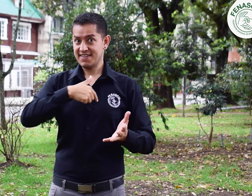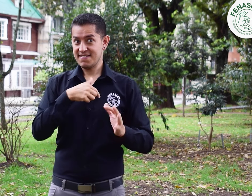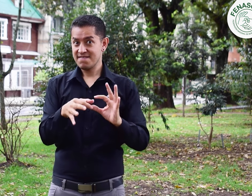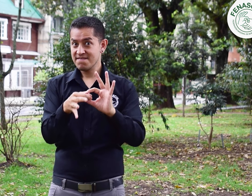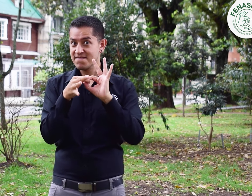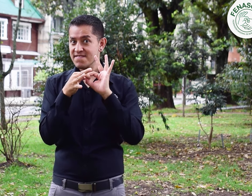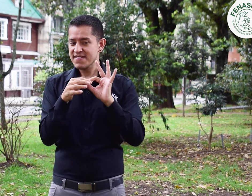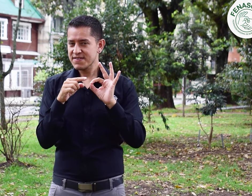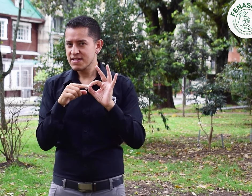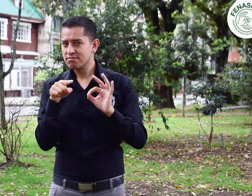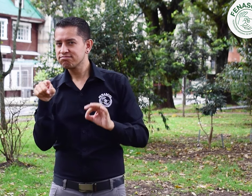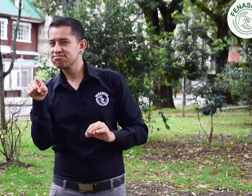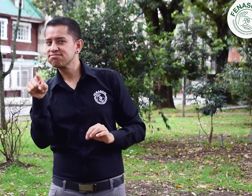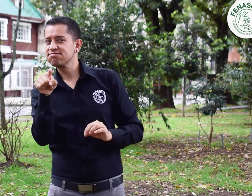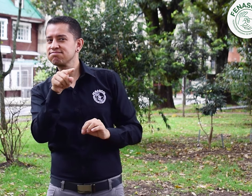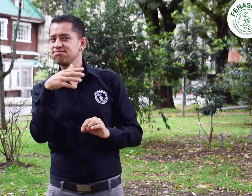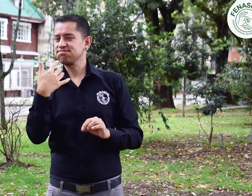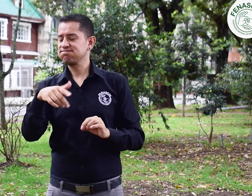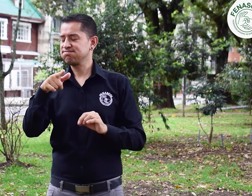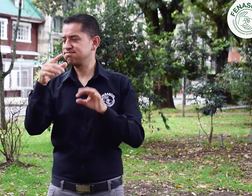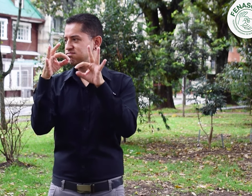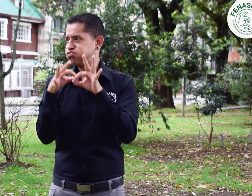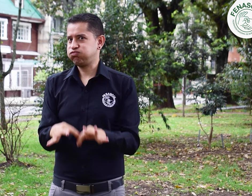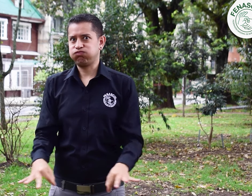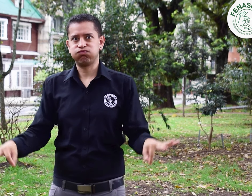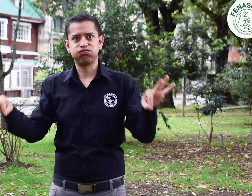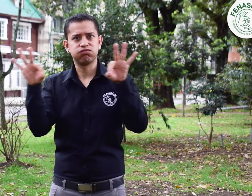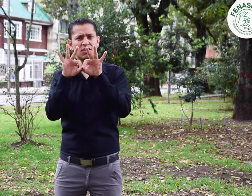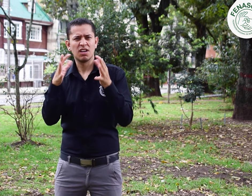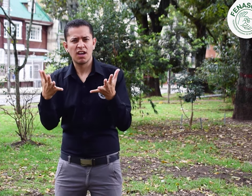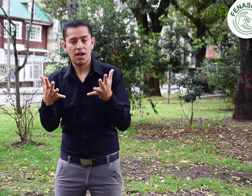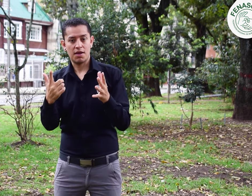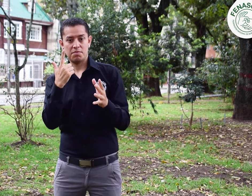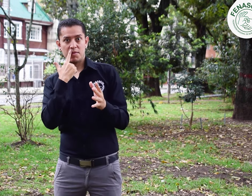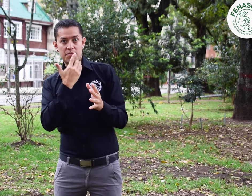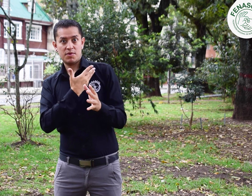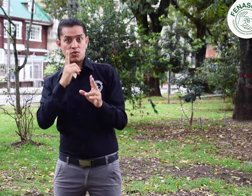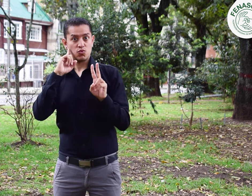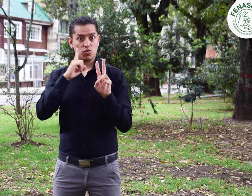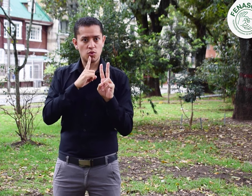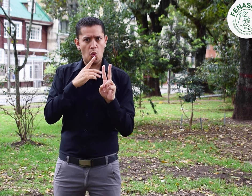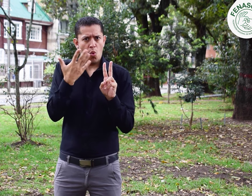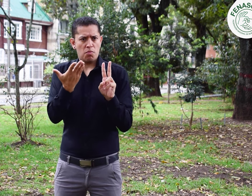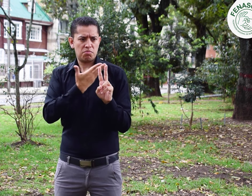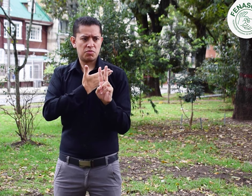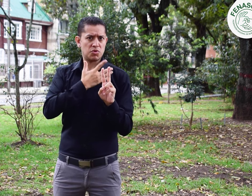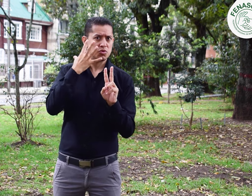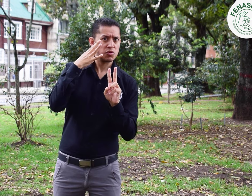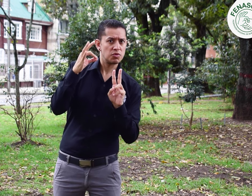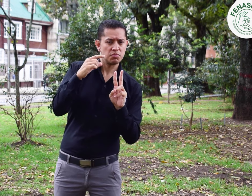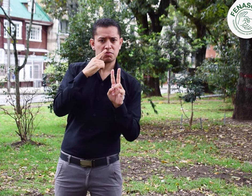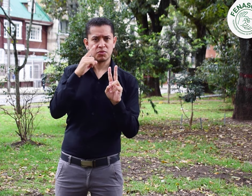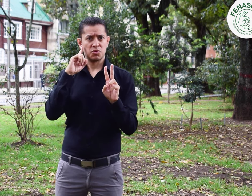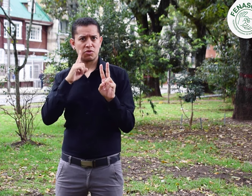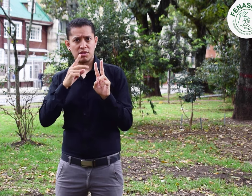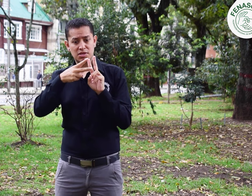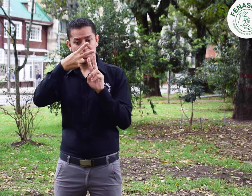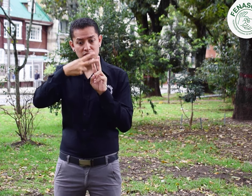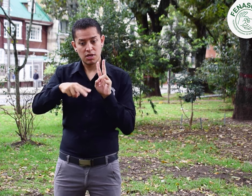Desde FENASCOL reconocemos lo importante que es que en el seno del hogar de estas familias prime la lengua